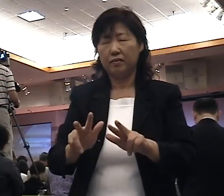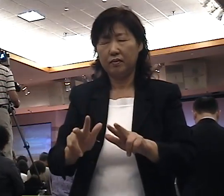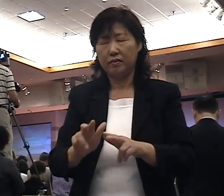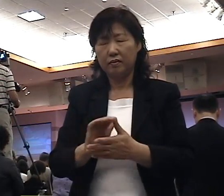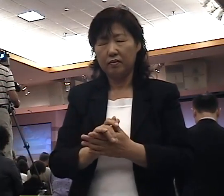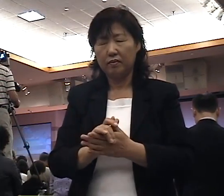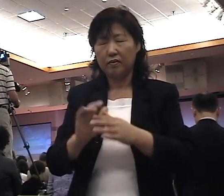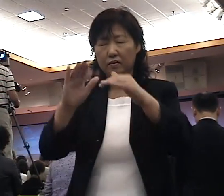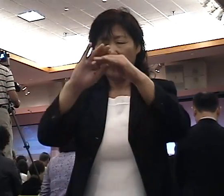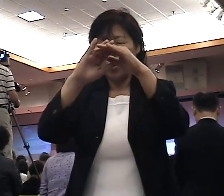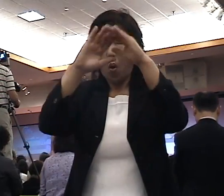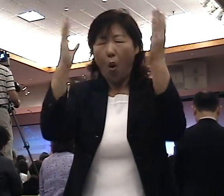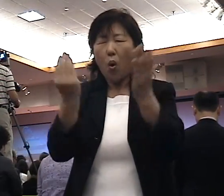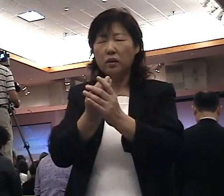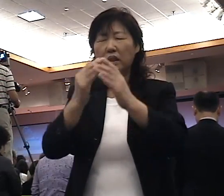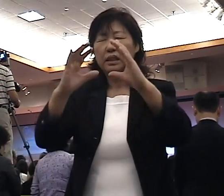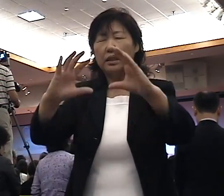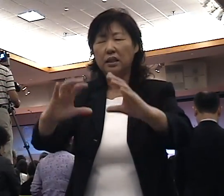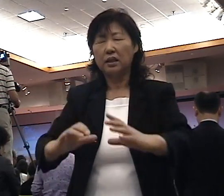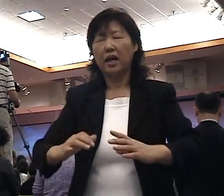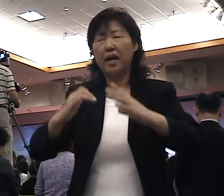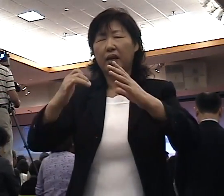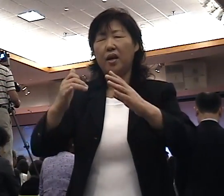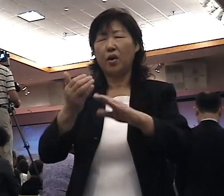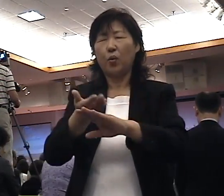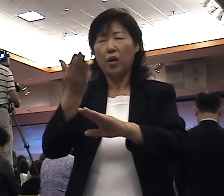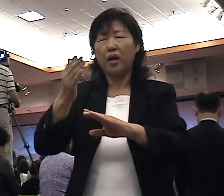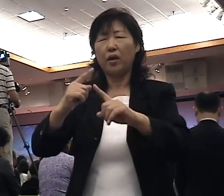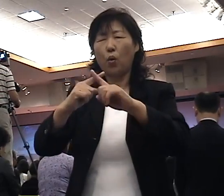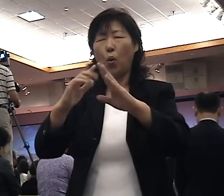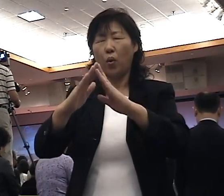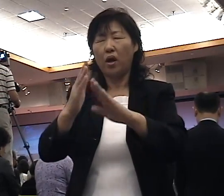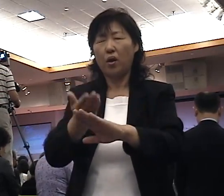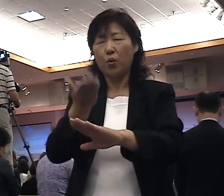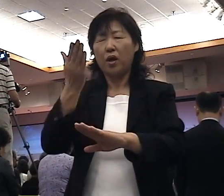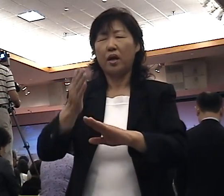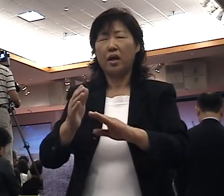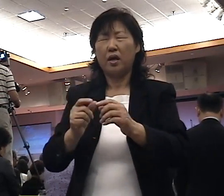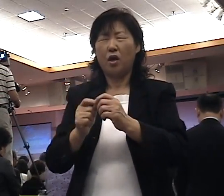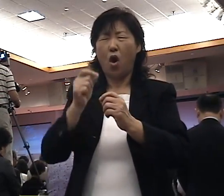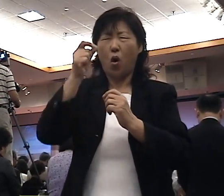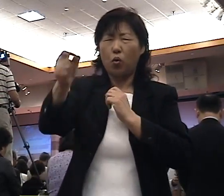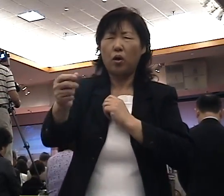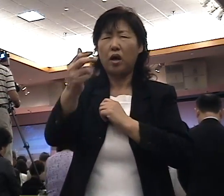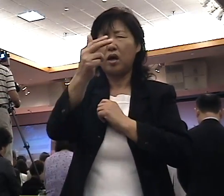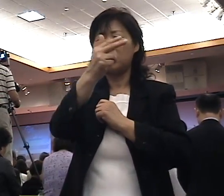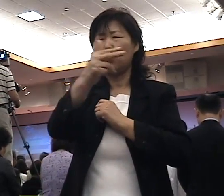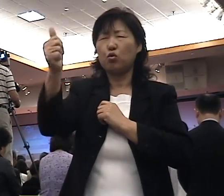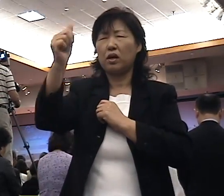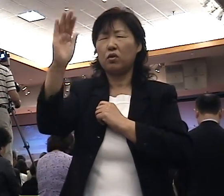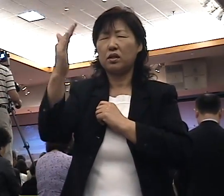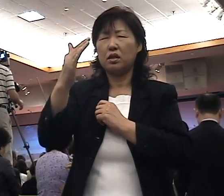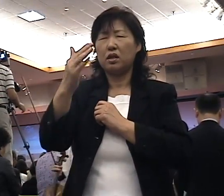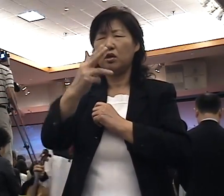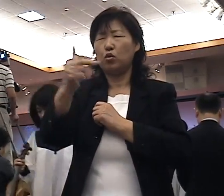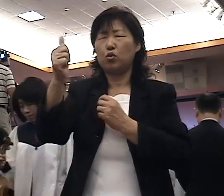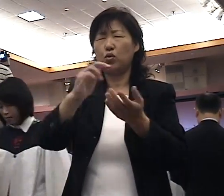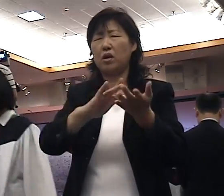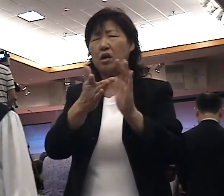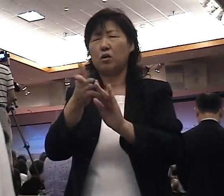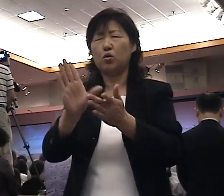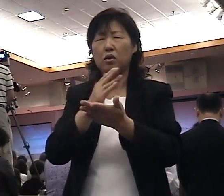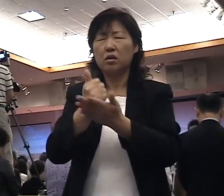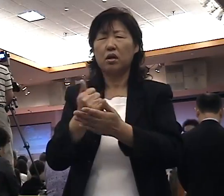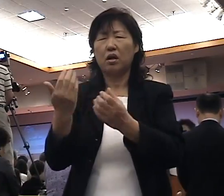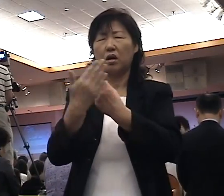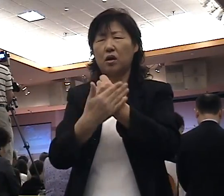말씀은 온 세계 위에, 온 교회 위에 영원한 주가 되시는 우리 주 예수